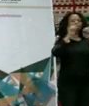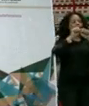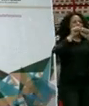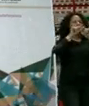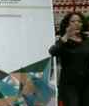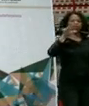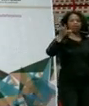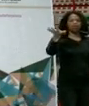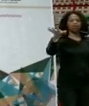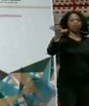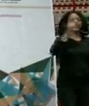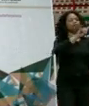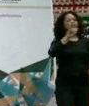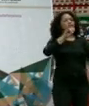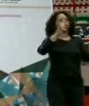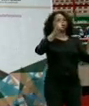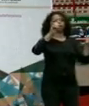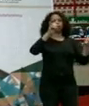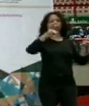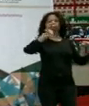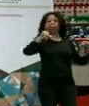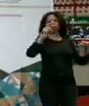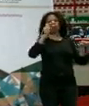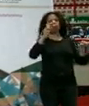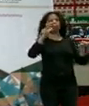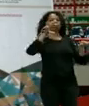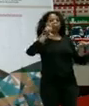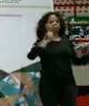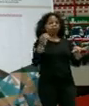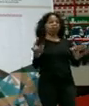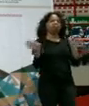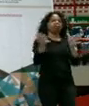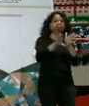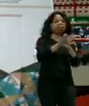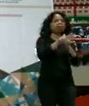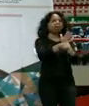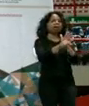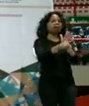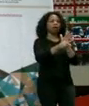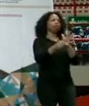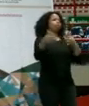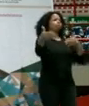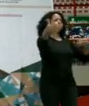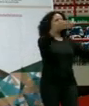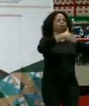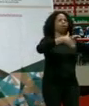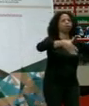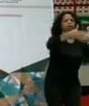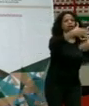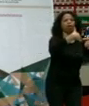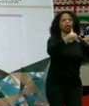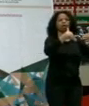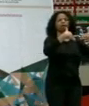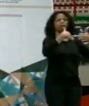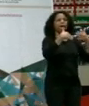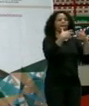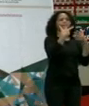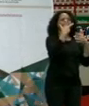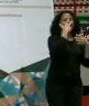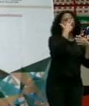Dom João não governar para as elites brasileiras vão se organizar e